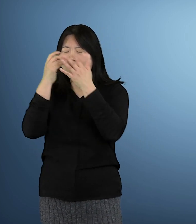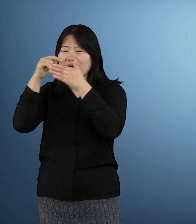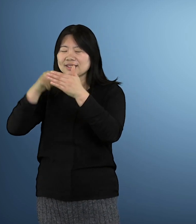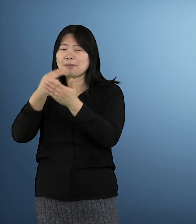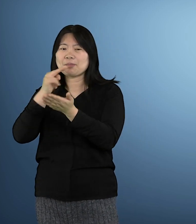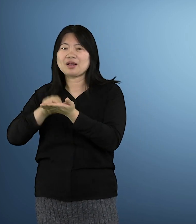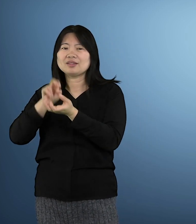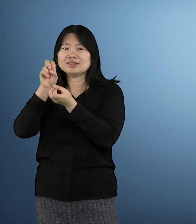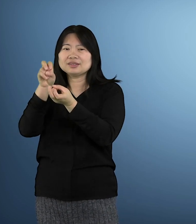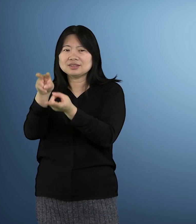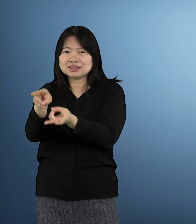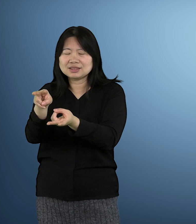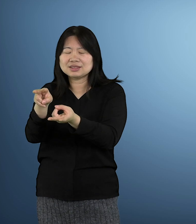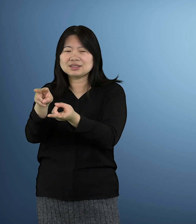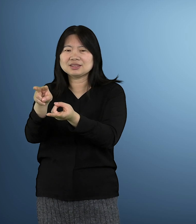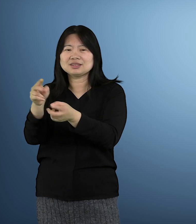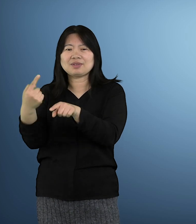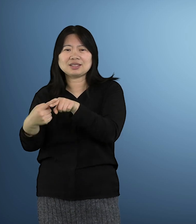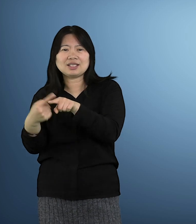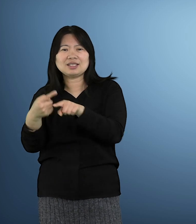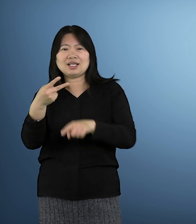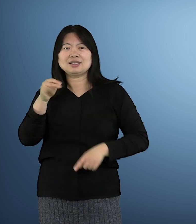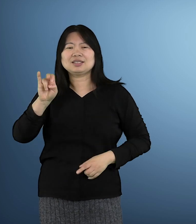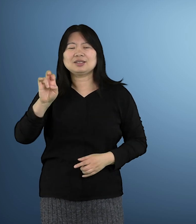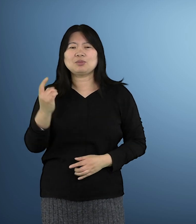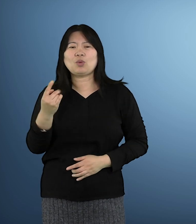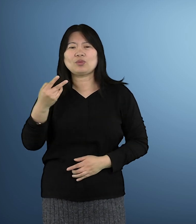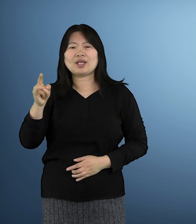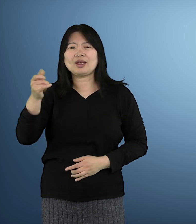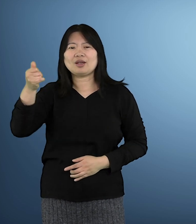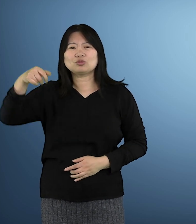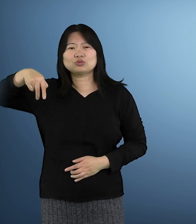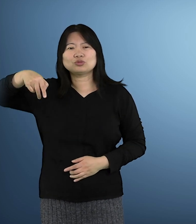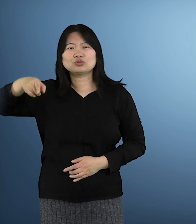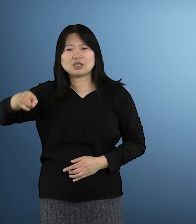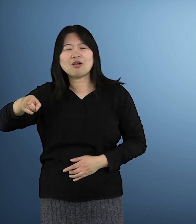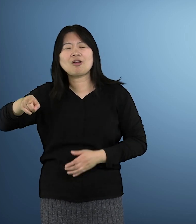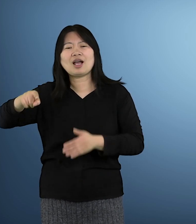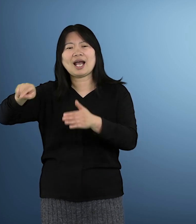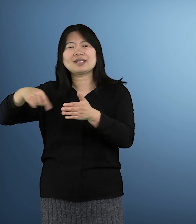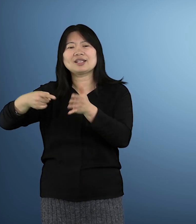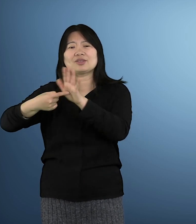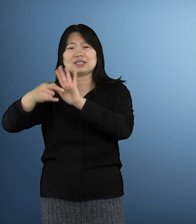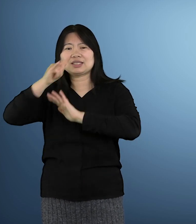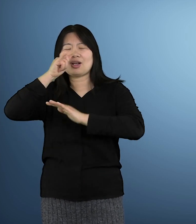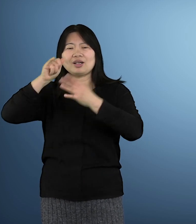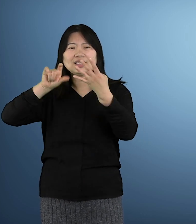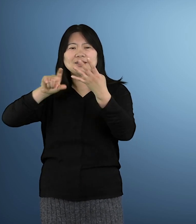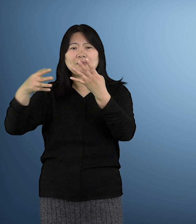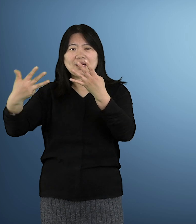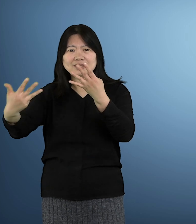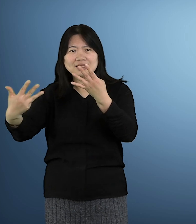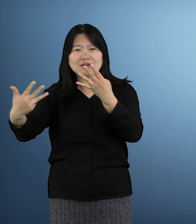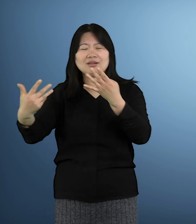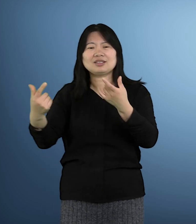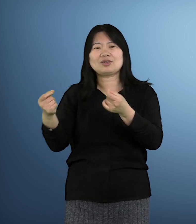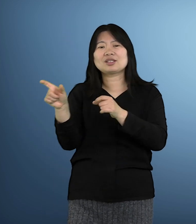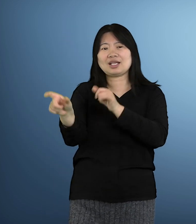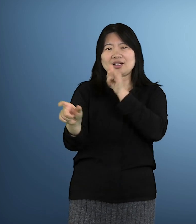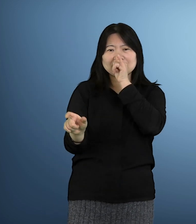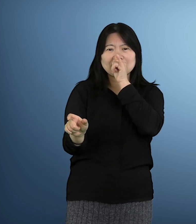한 편이었던 디모데 후서에서 바울이 4장 8절을 보시면 이렇게